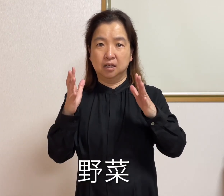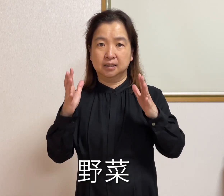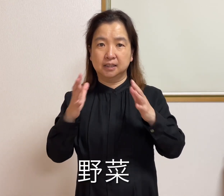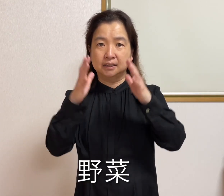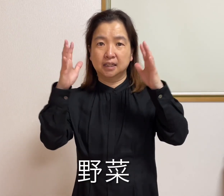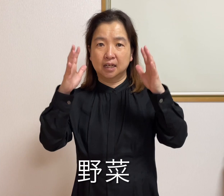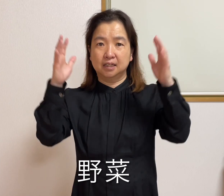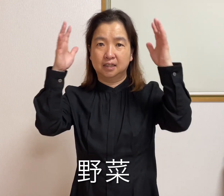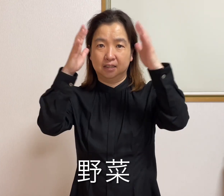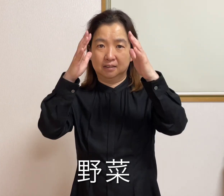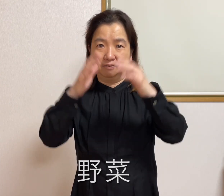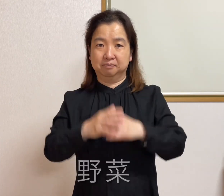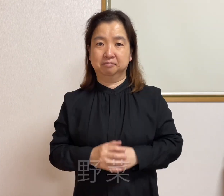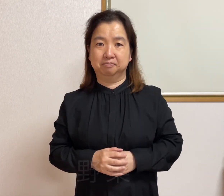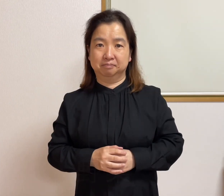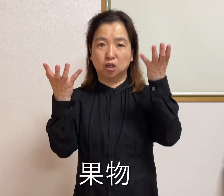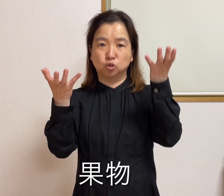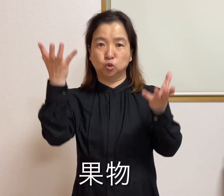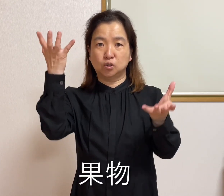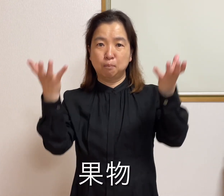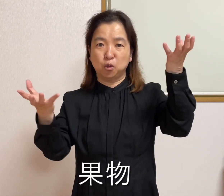野菜、果物、